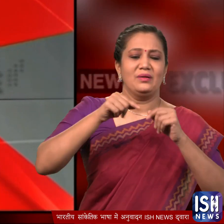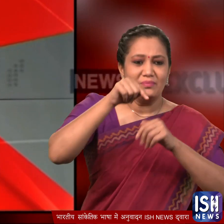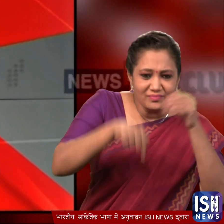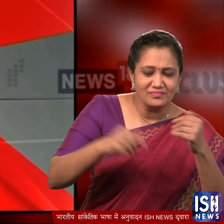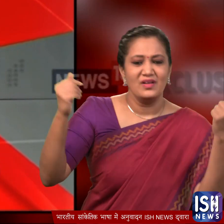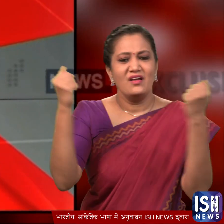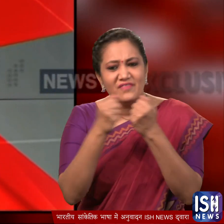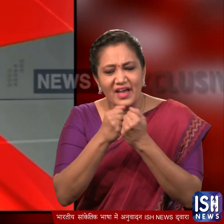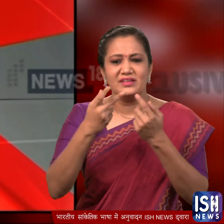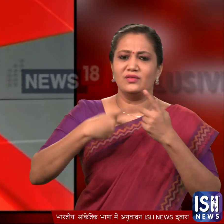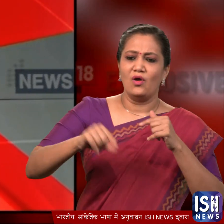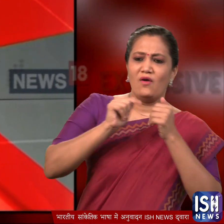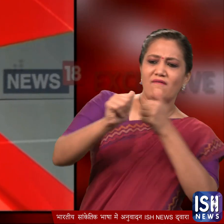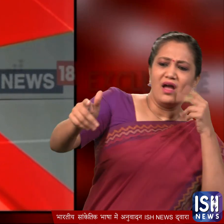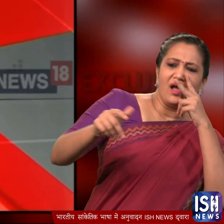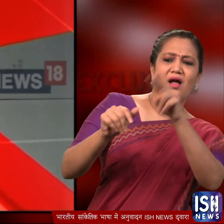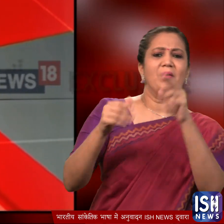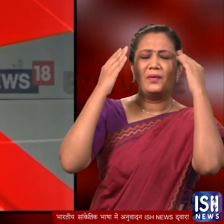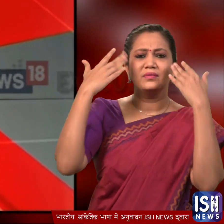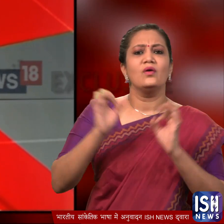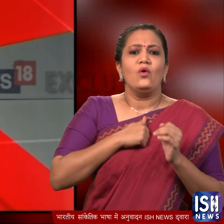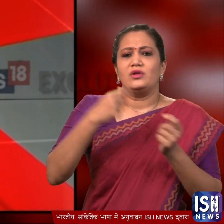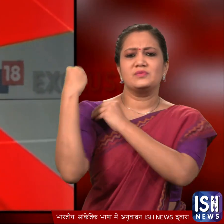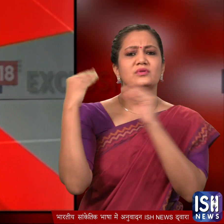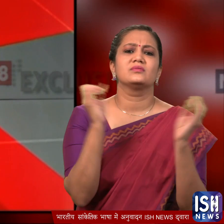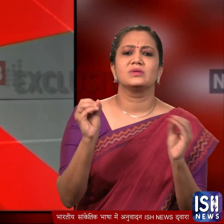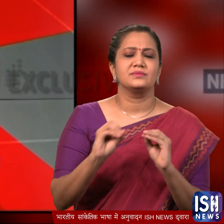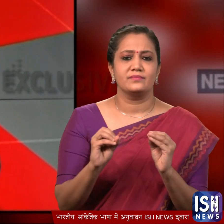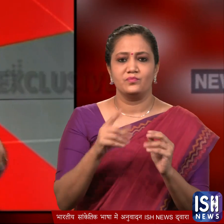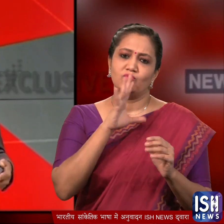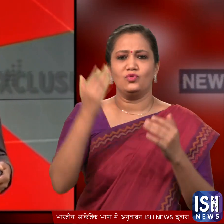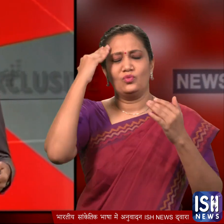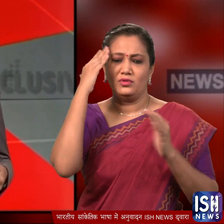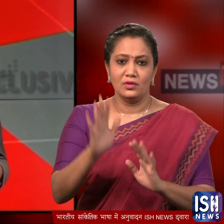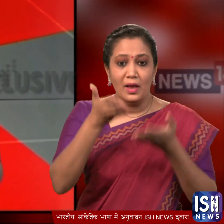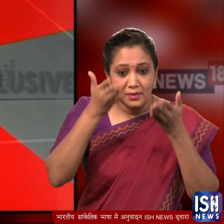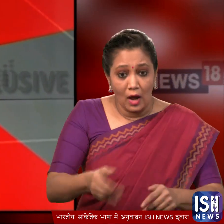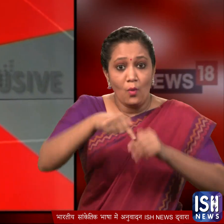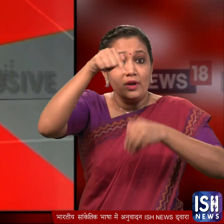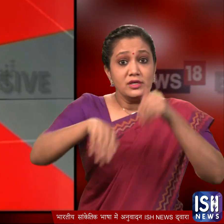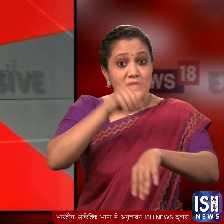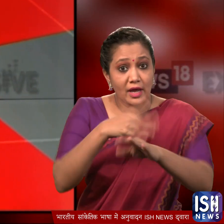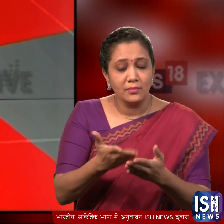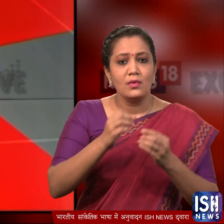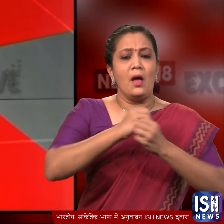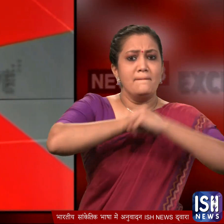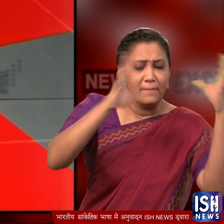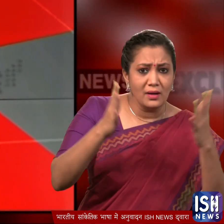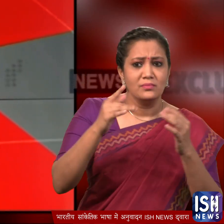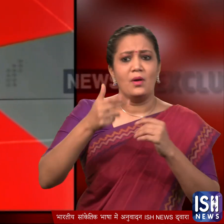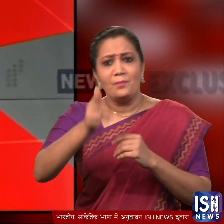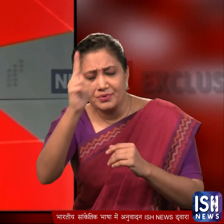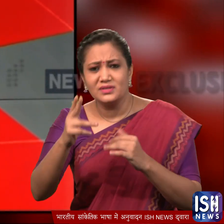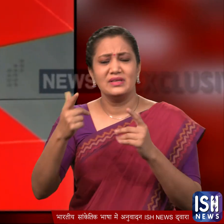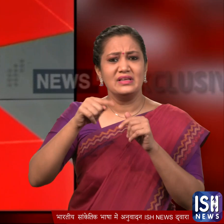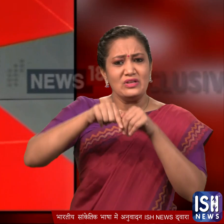को अब तक हम लोग दूर से देख रहे थे, क्योंकि तब हमारे हाथ में कुछ नहीं था, हम लोग कुछ कर नहीं सकते थे। लेकिन अब चुनाव का समय है, बम और बंदूक के दम